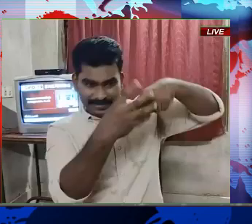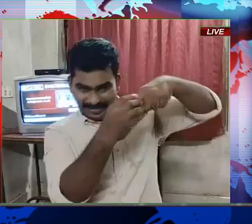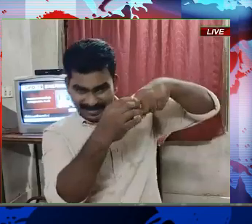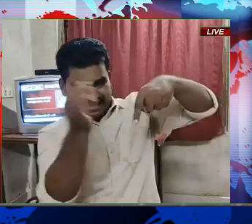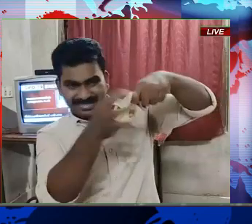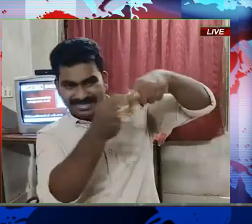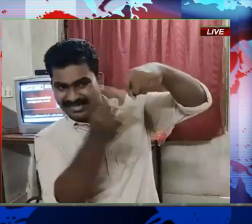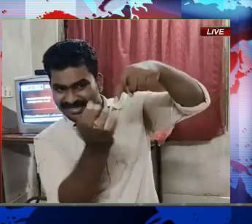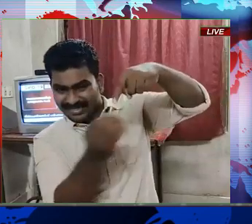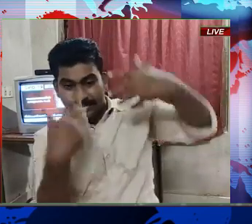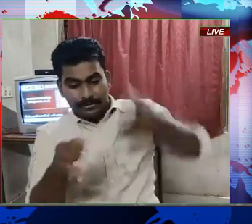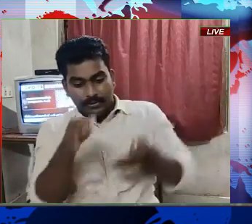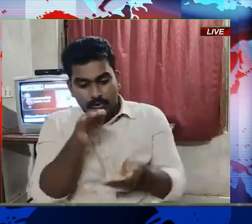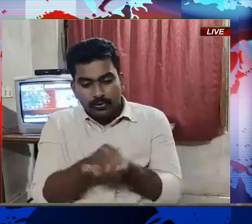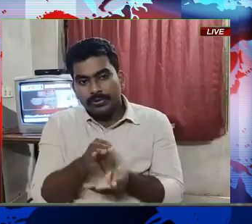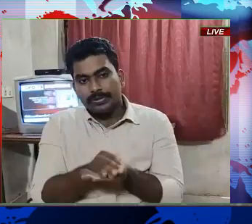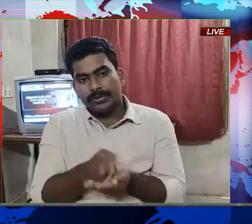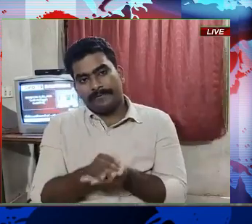സംഭരണത്തിനും